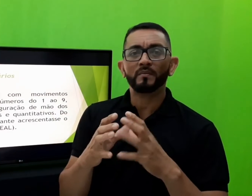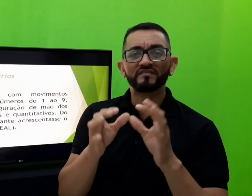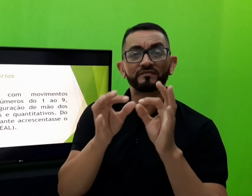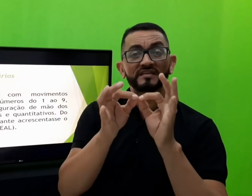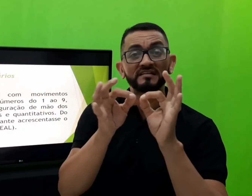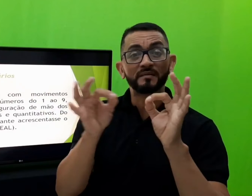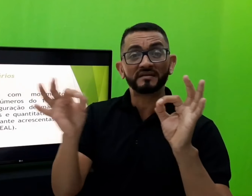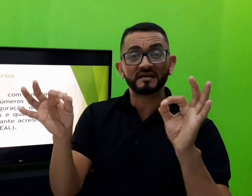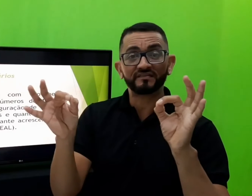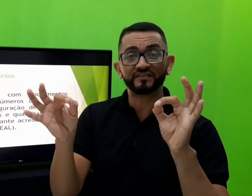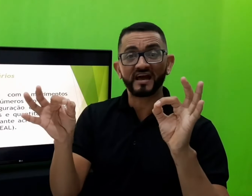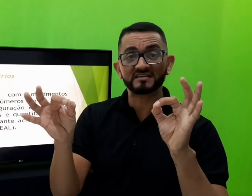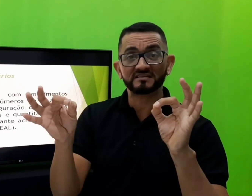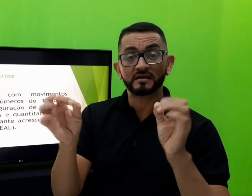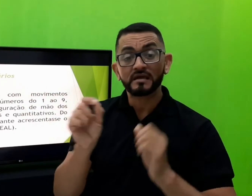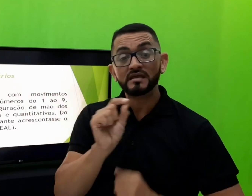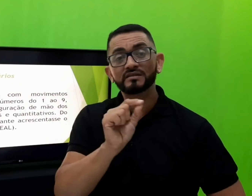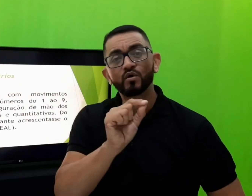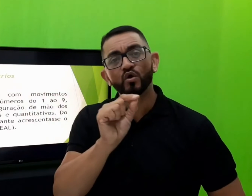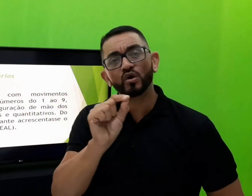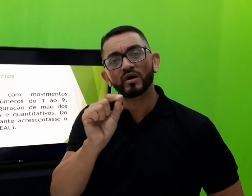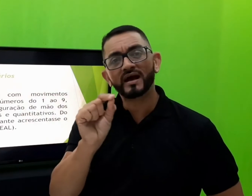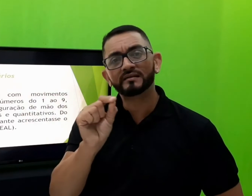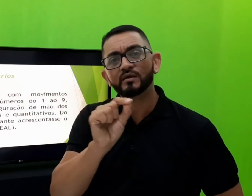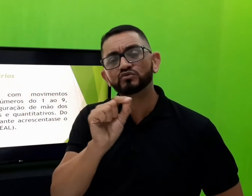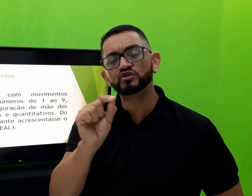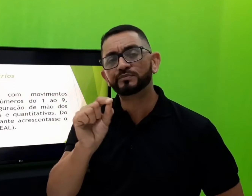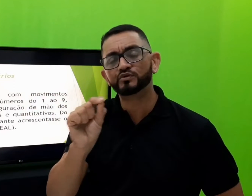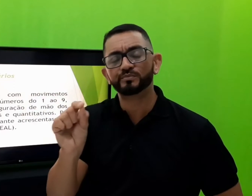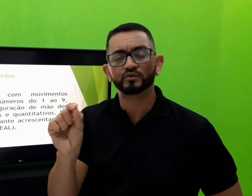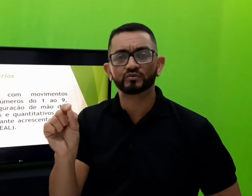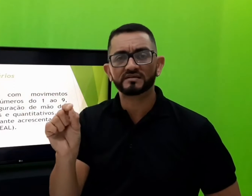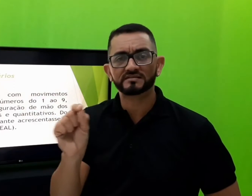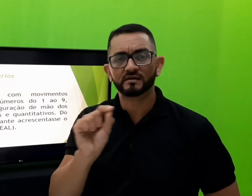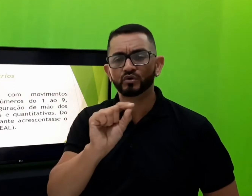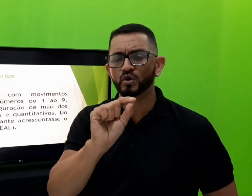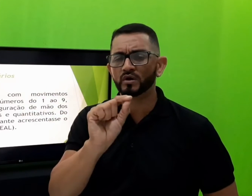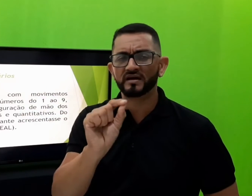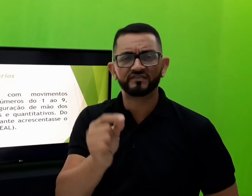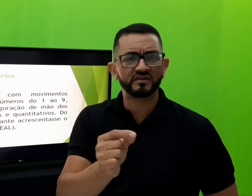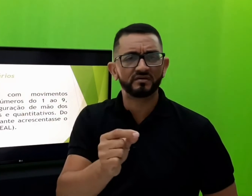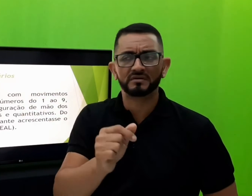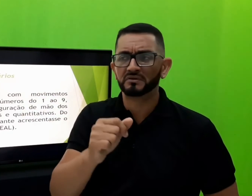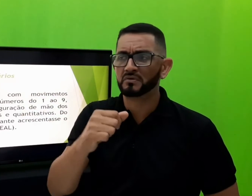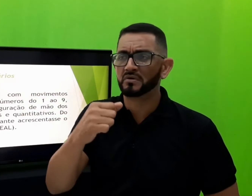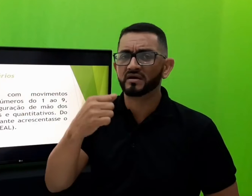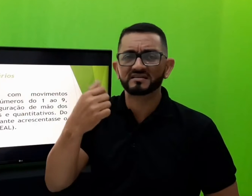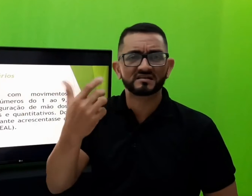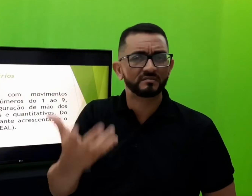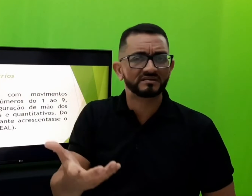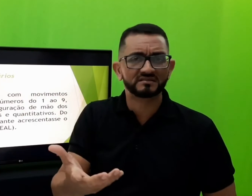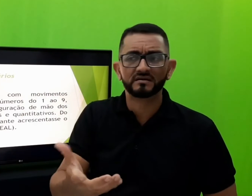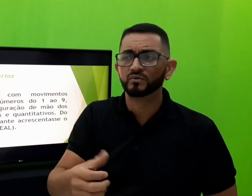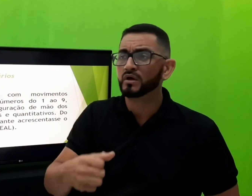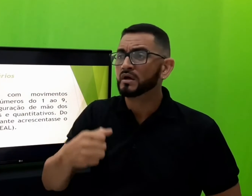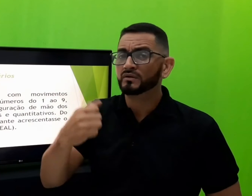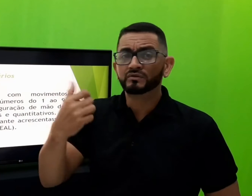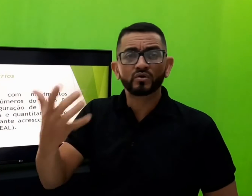Uma determinada frase e não colocar nenhum tipo de pontuação, não colocar vírgula, não colocar exclamação, não